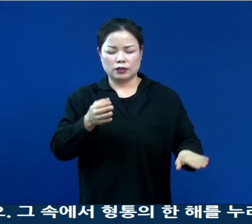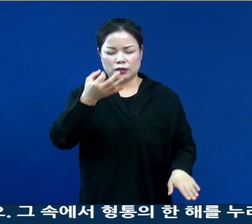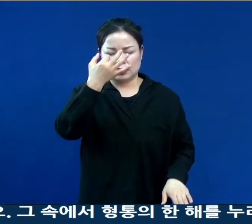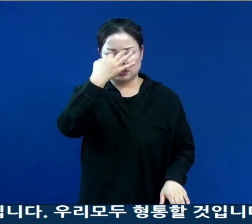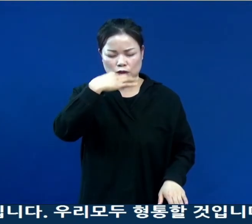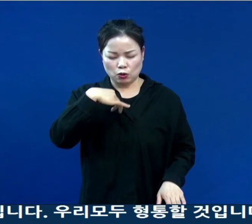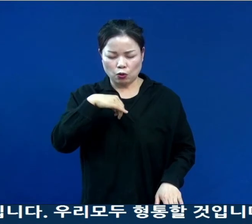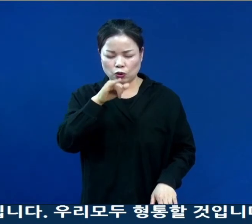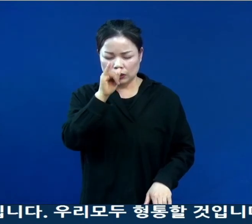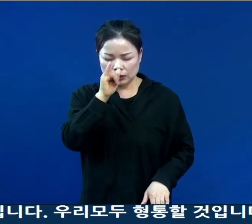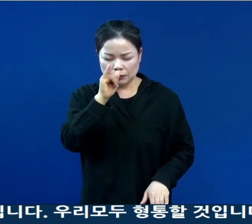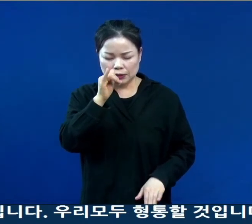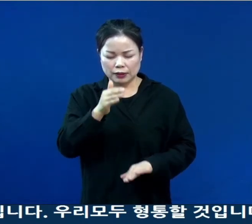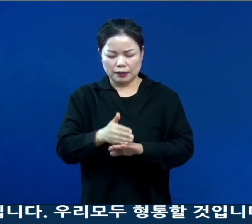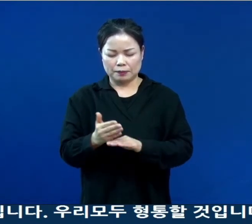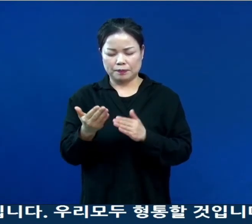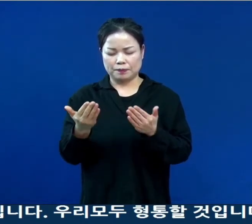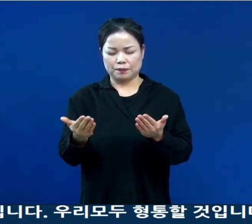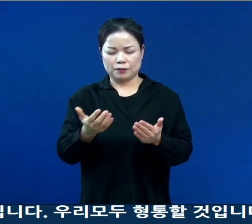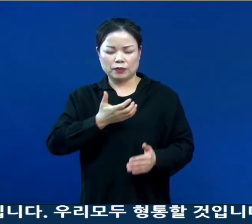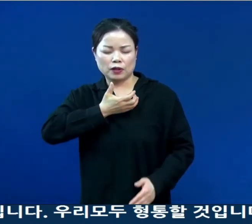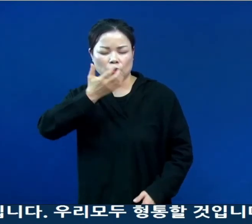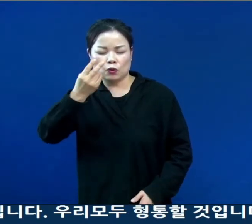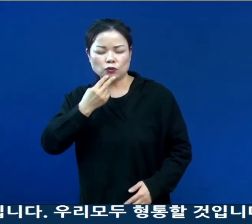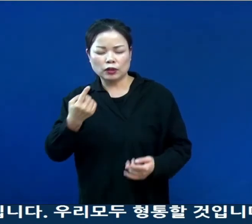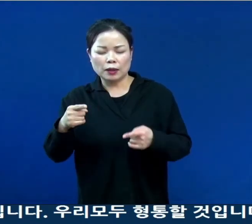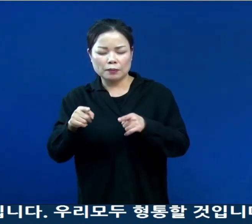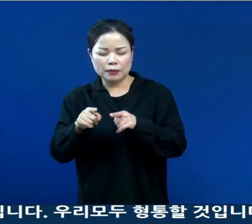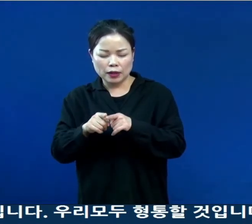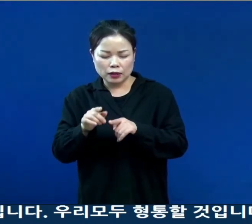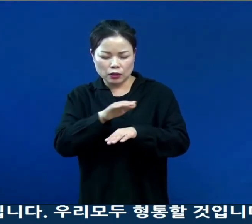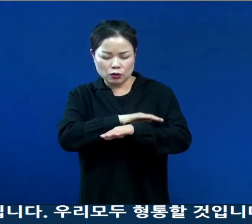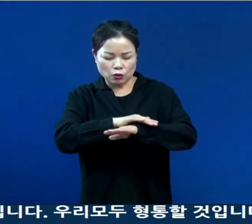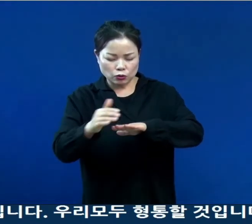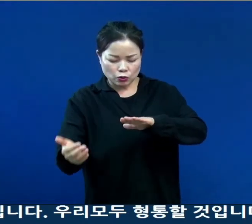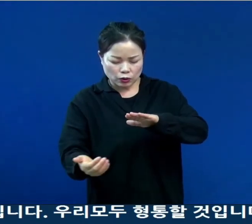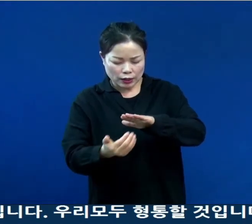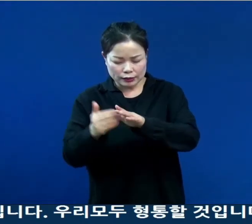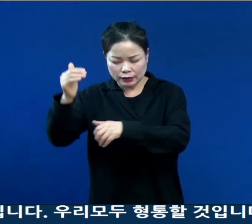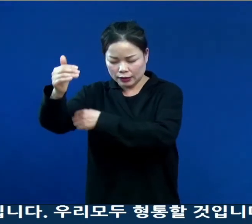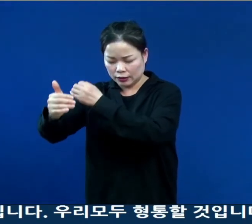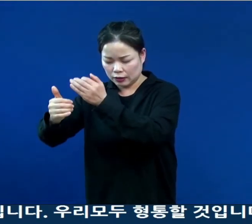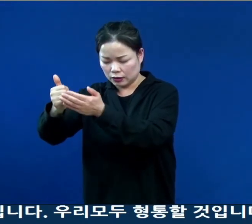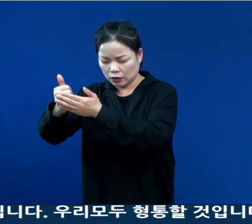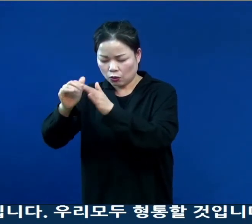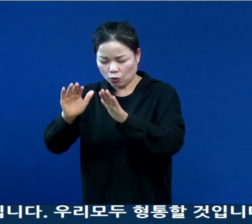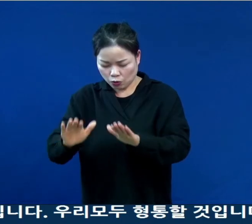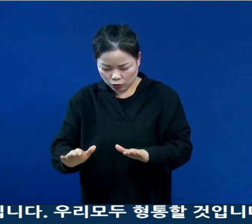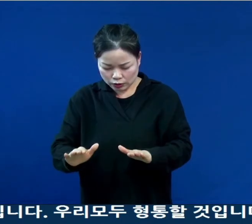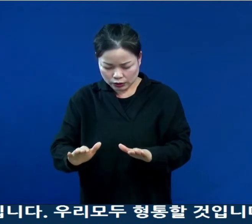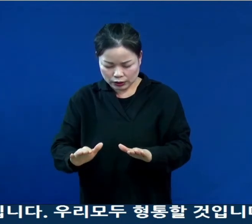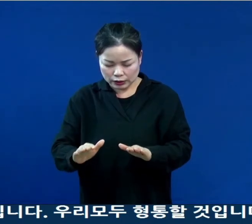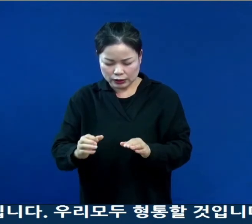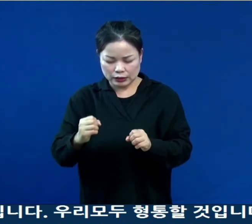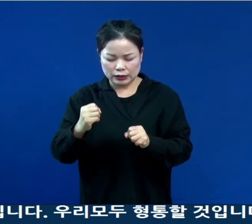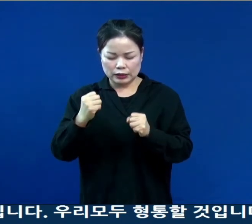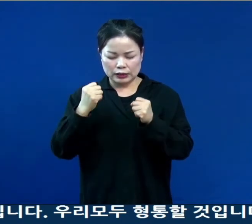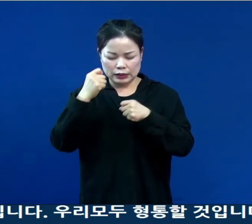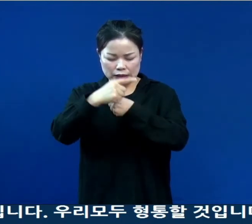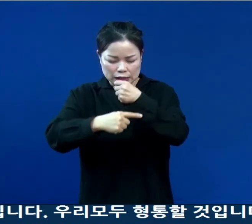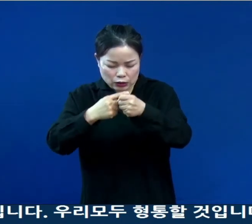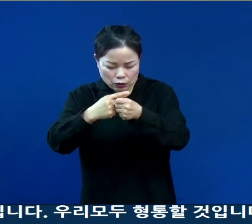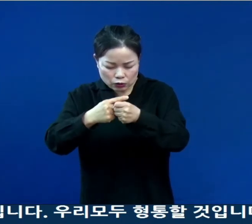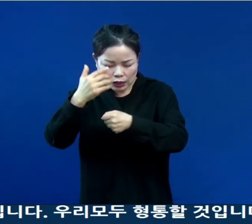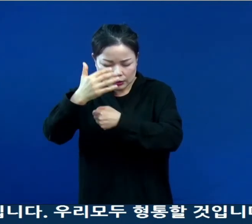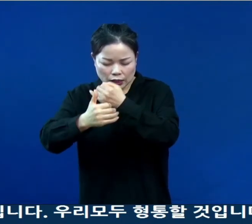있음을 감사드립니다. 요셉과 함께 하심으로 그를 형통하게 하신 하나님께서 올 한 해도 이 새로운 날들에